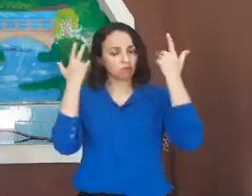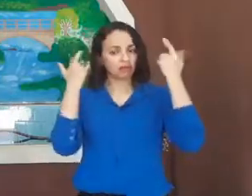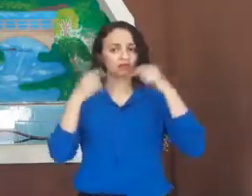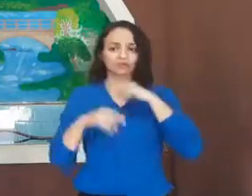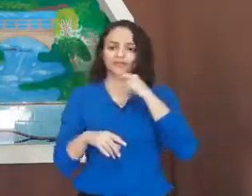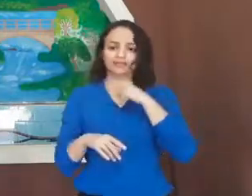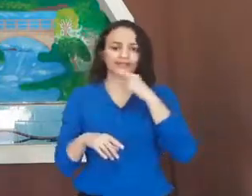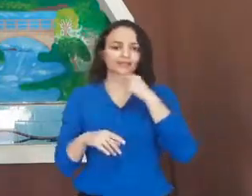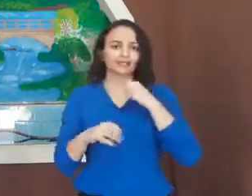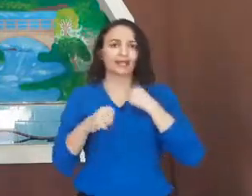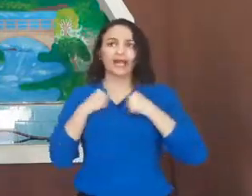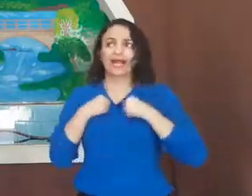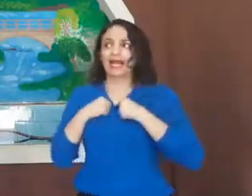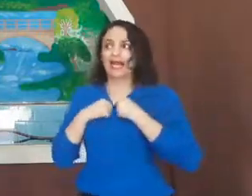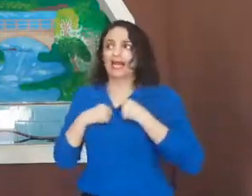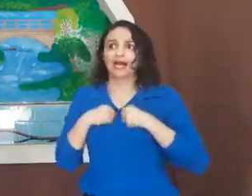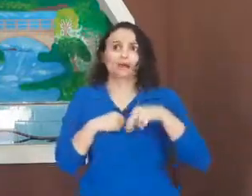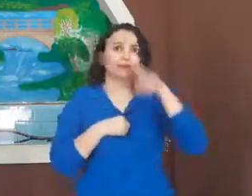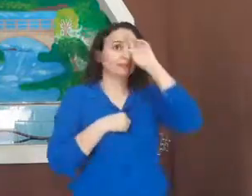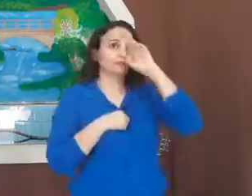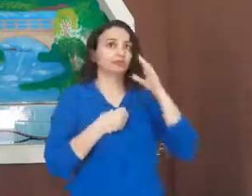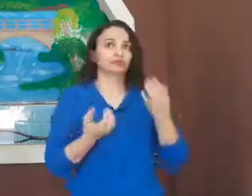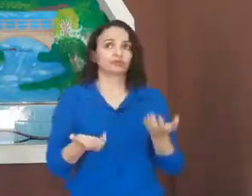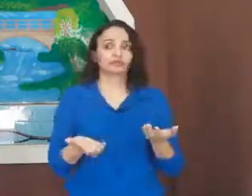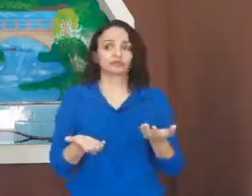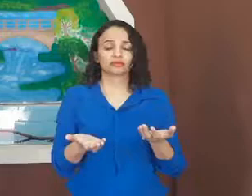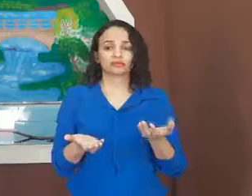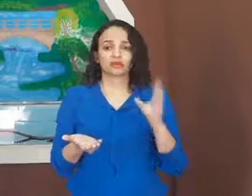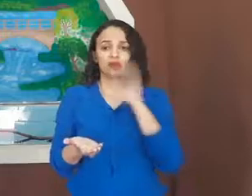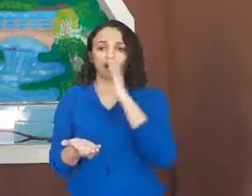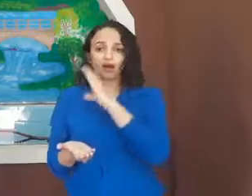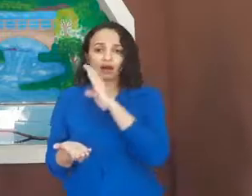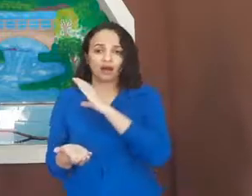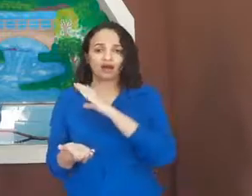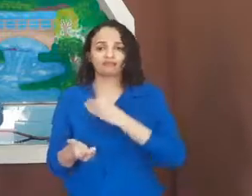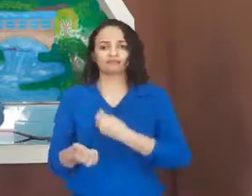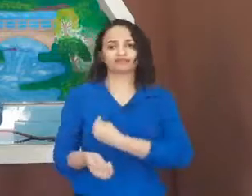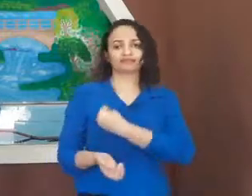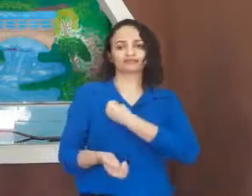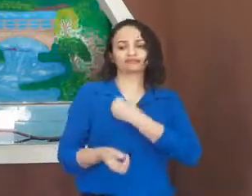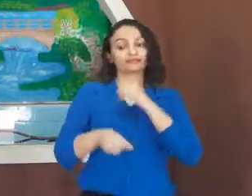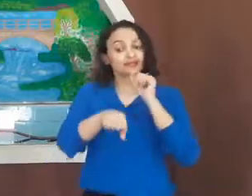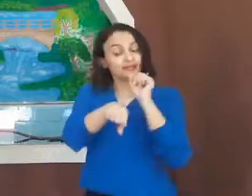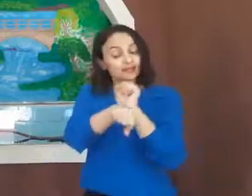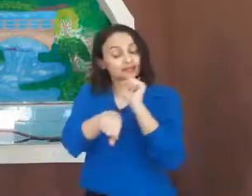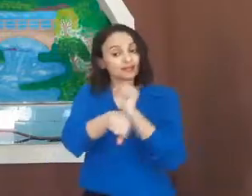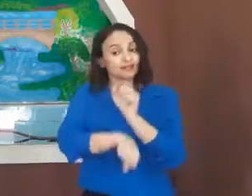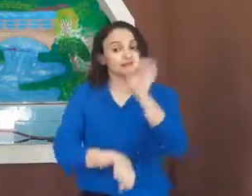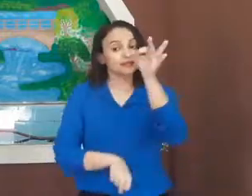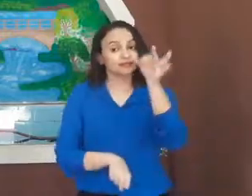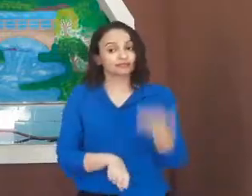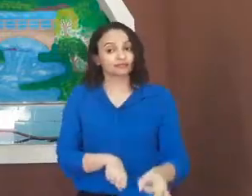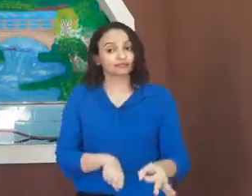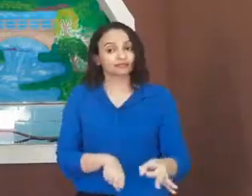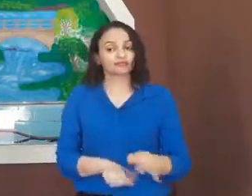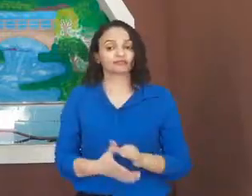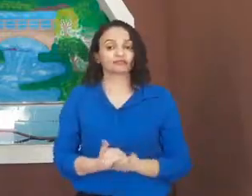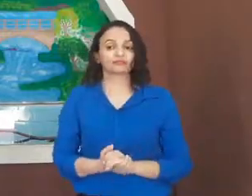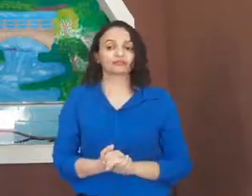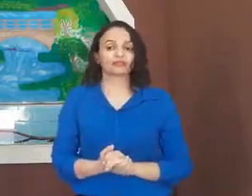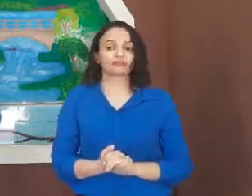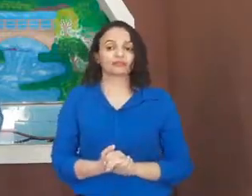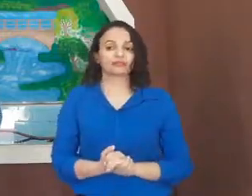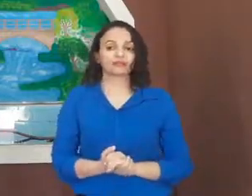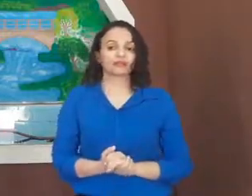Viva esse tempo. Ai, para chegar à noite. Não, viva, espere. Não é?